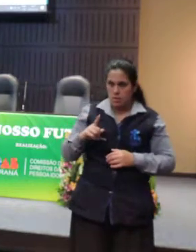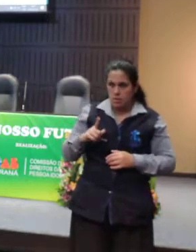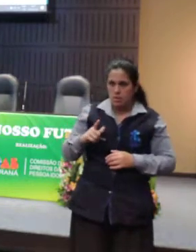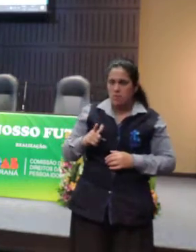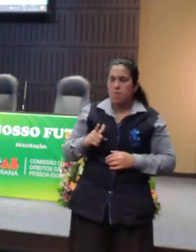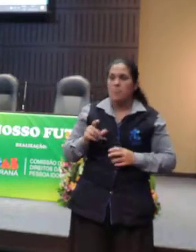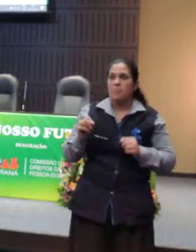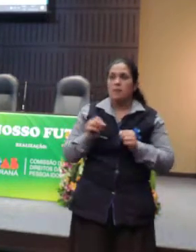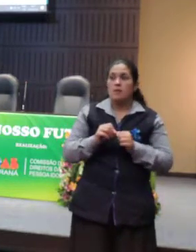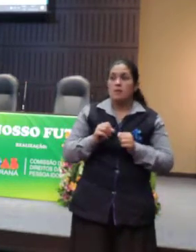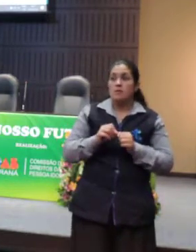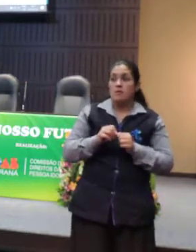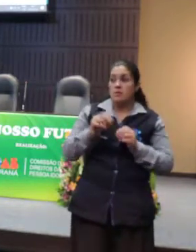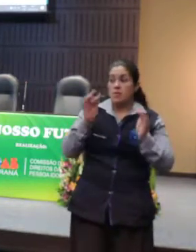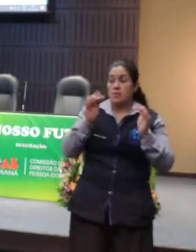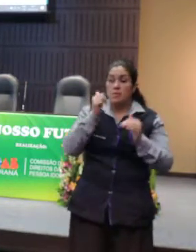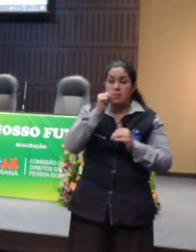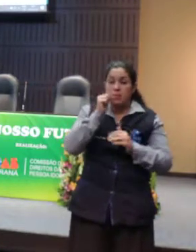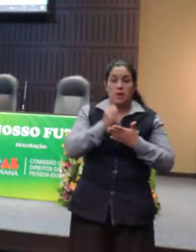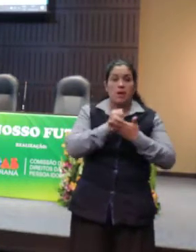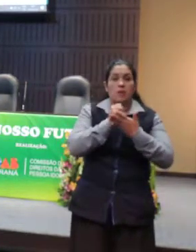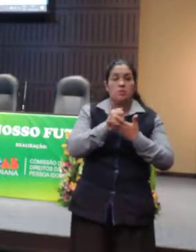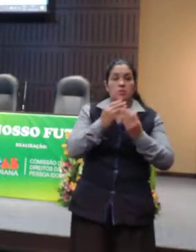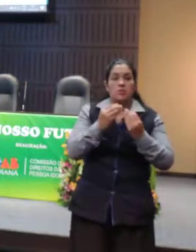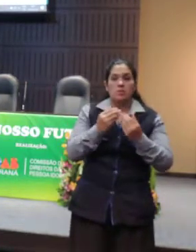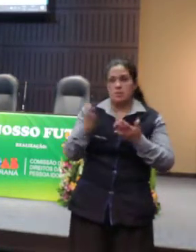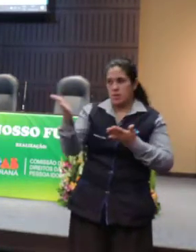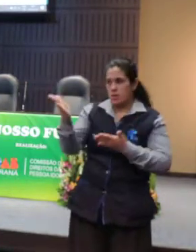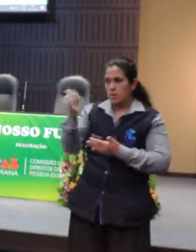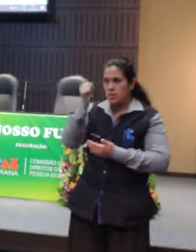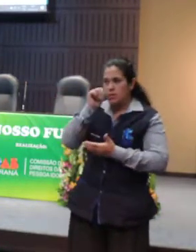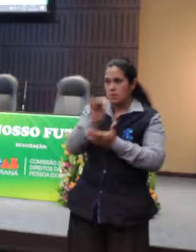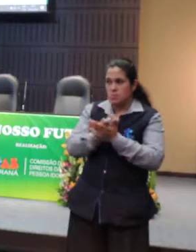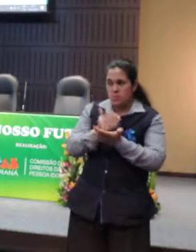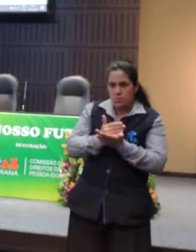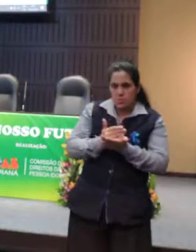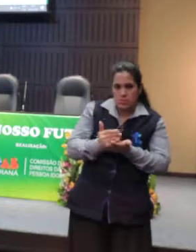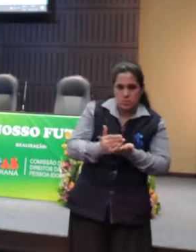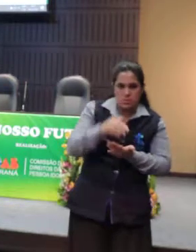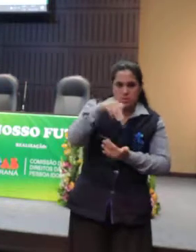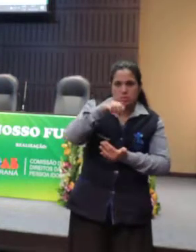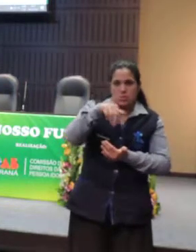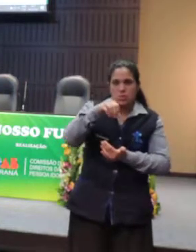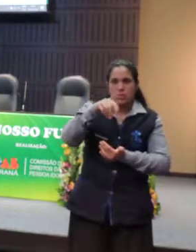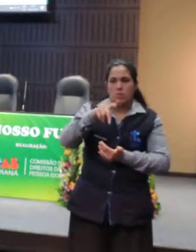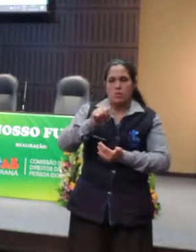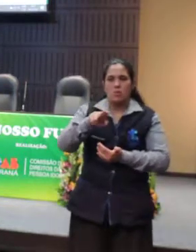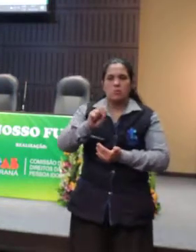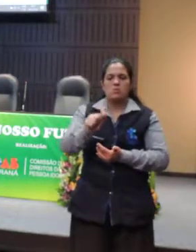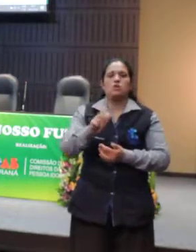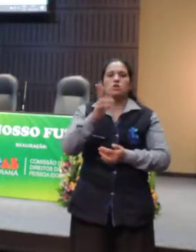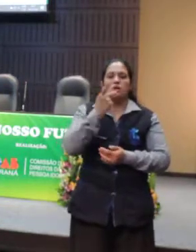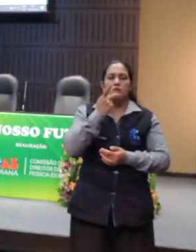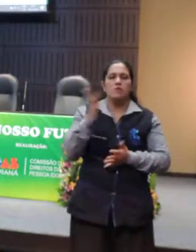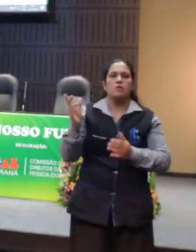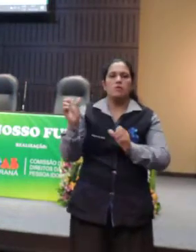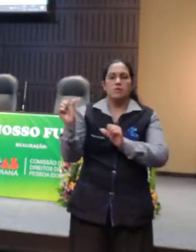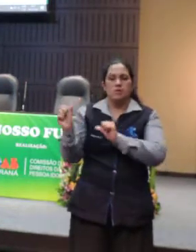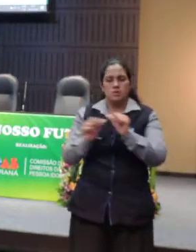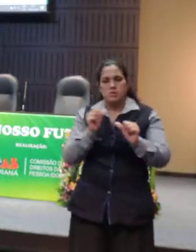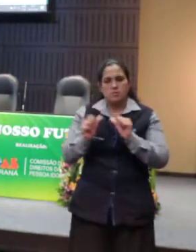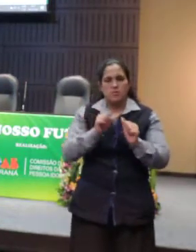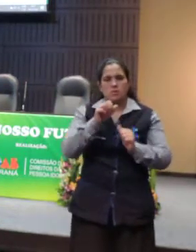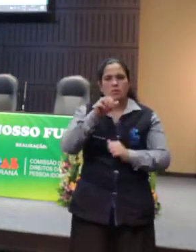aí baixa pra mulher demais. Minha esposa está entrando na menopausa também. O que eu falei para ela? Vamos fazer a reposição hormonal. Foi